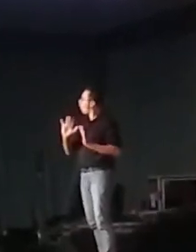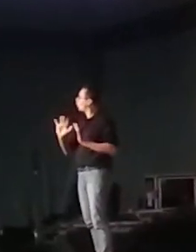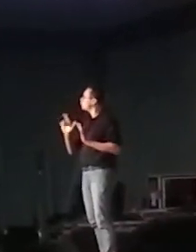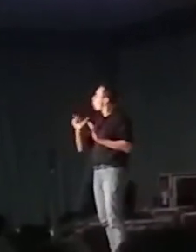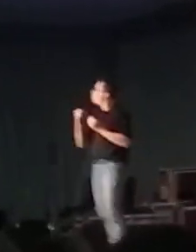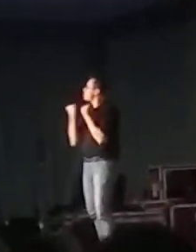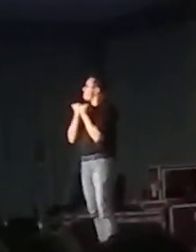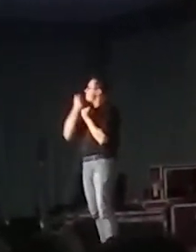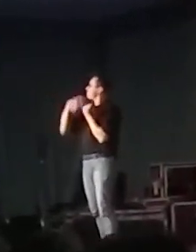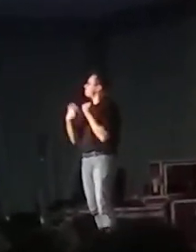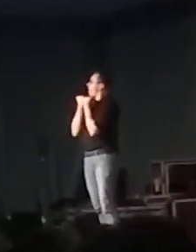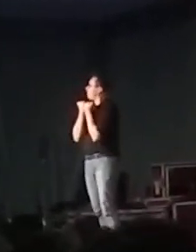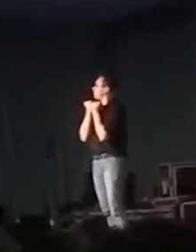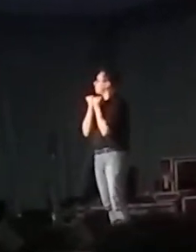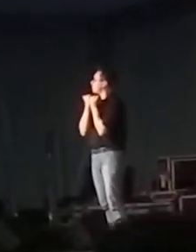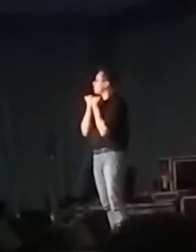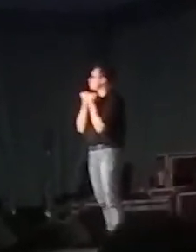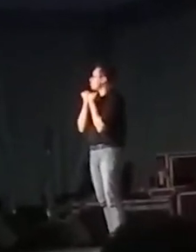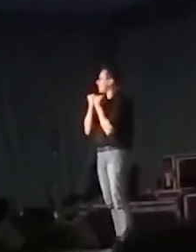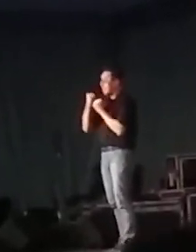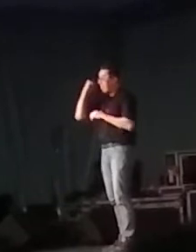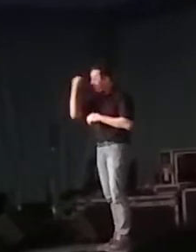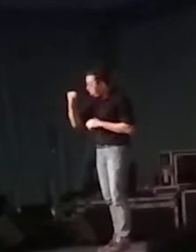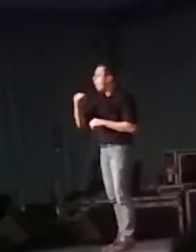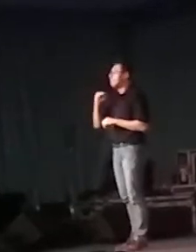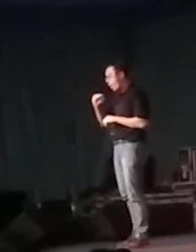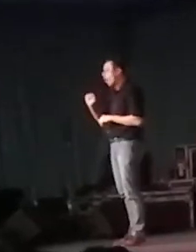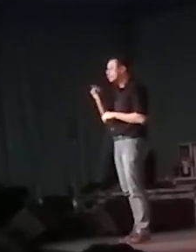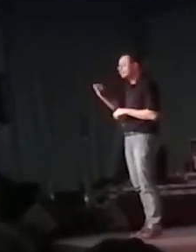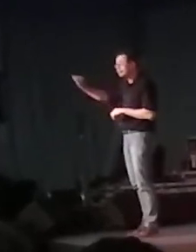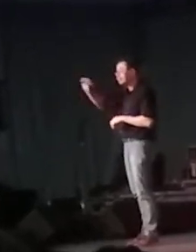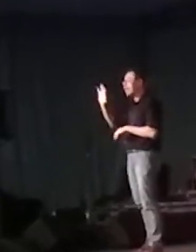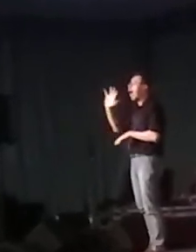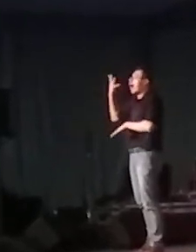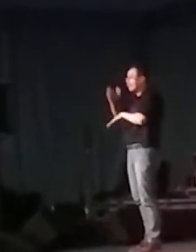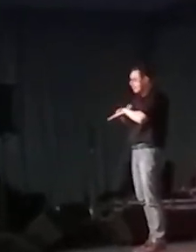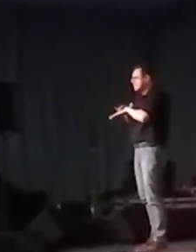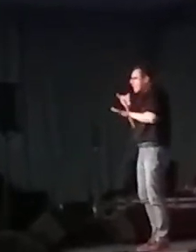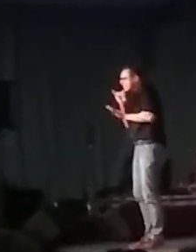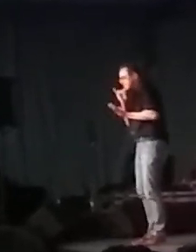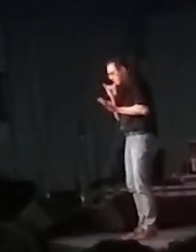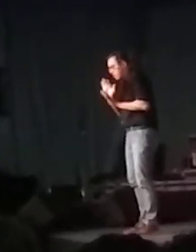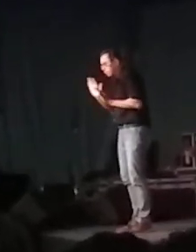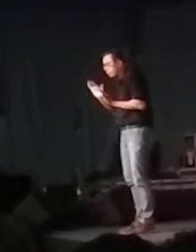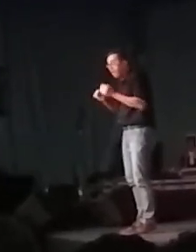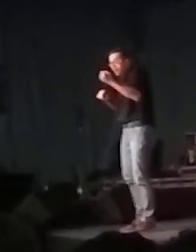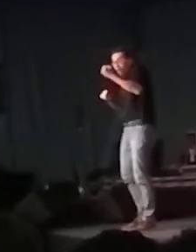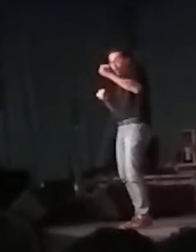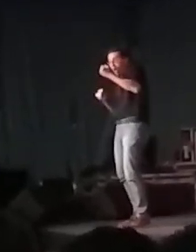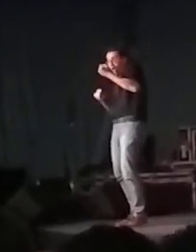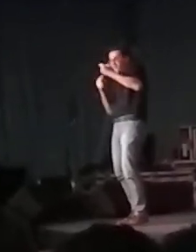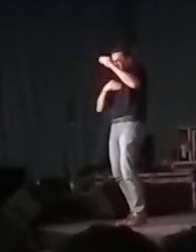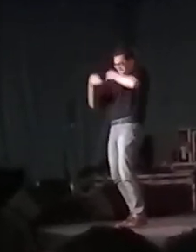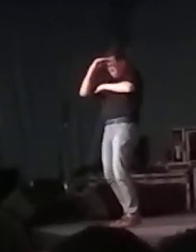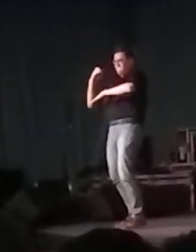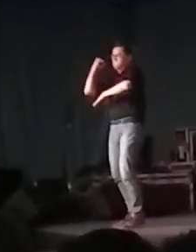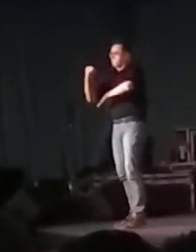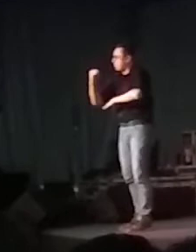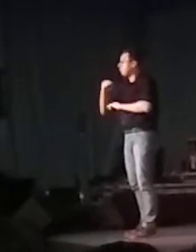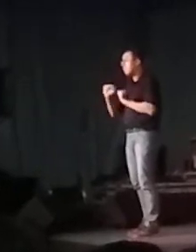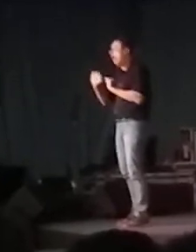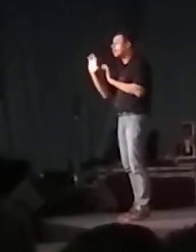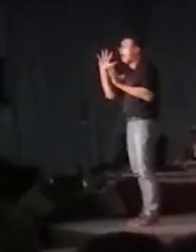faz? Então, é porque acontece. Um exemplo. Né? Então, eu acho que tem que ter esse cuidado,